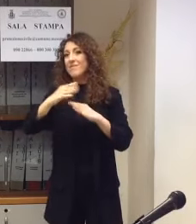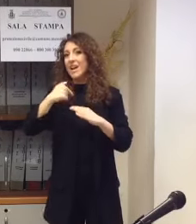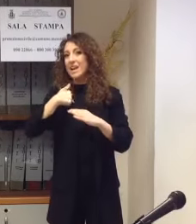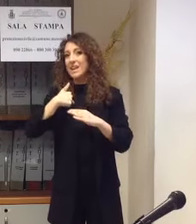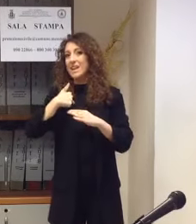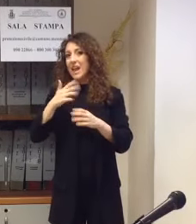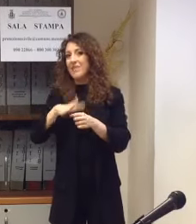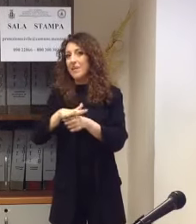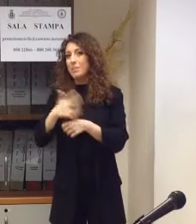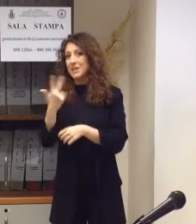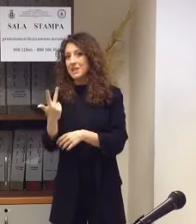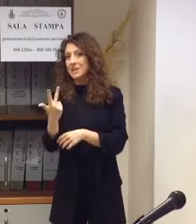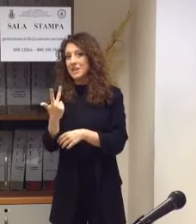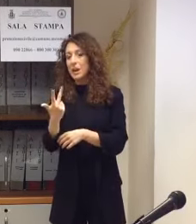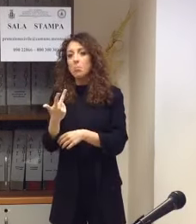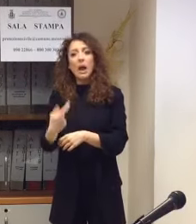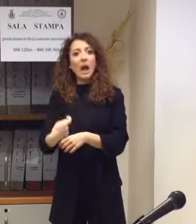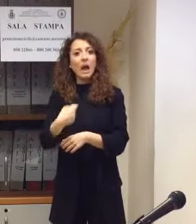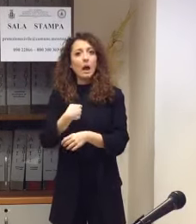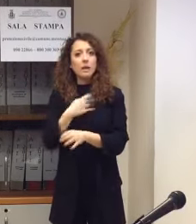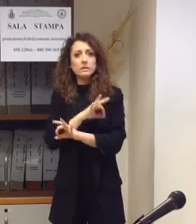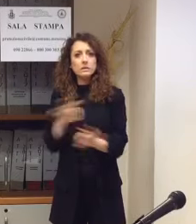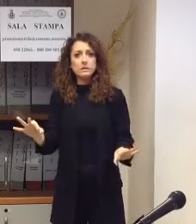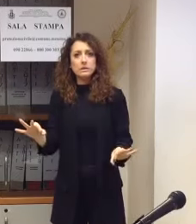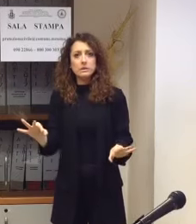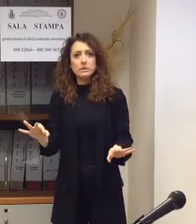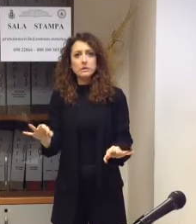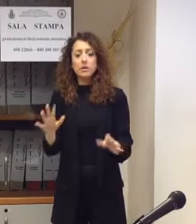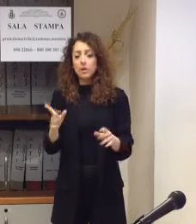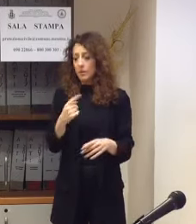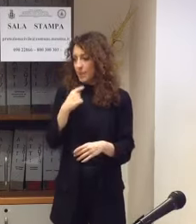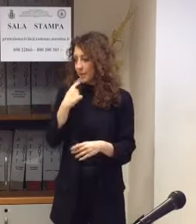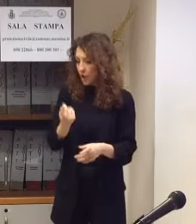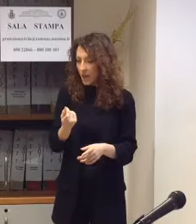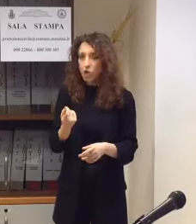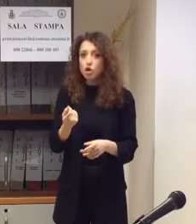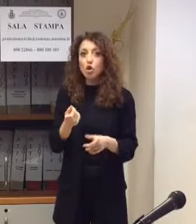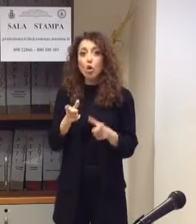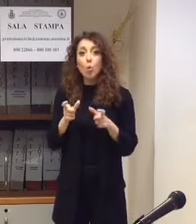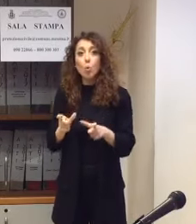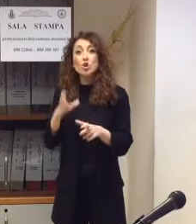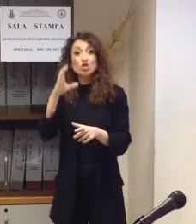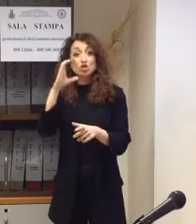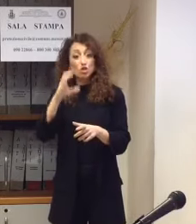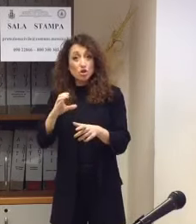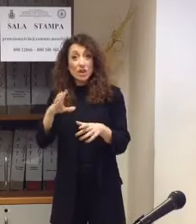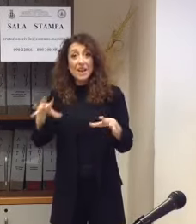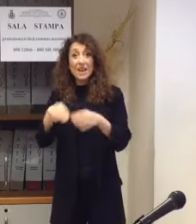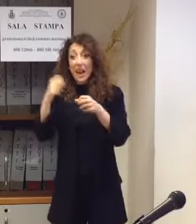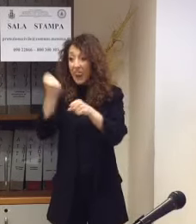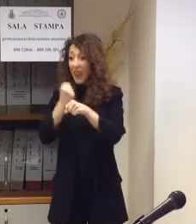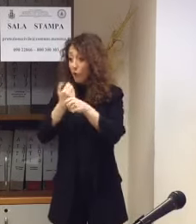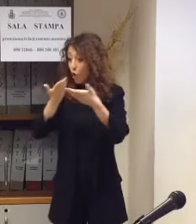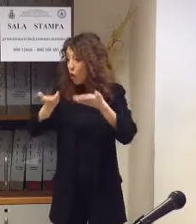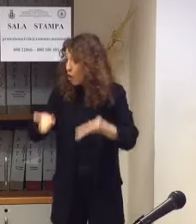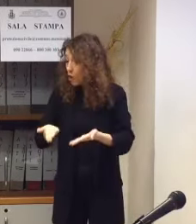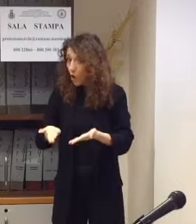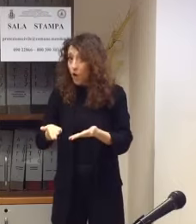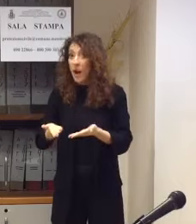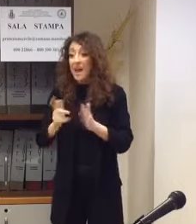3, non ho ricevuto nulla. Allora, abbiamo detto che noi tutta la lettera C la iniziamo a lavorare ora e